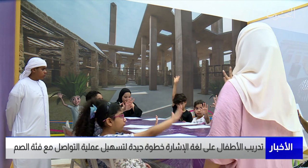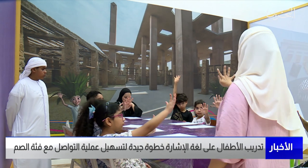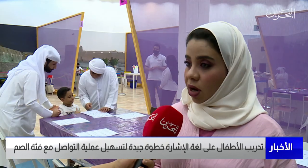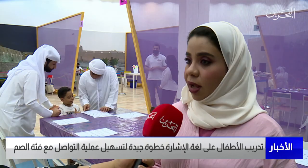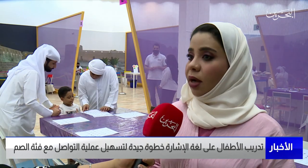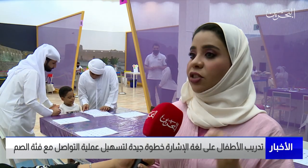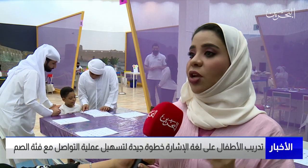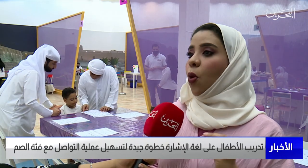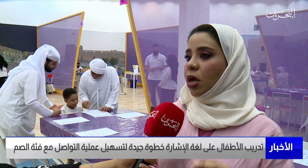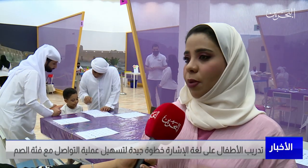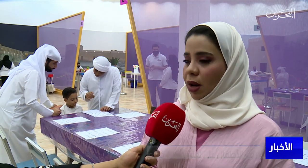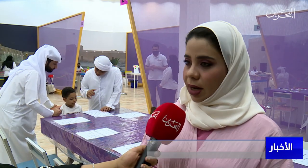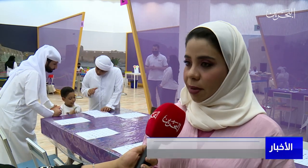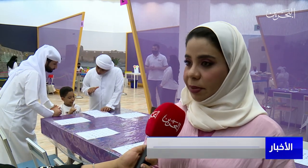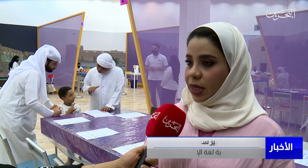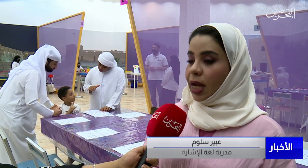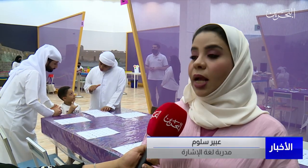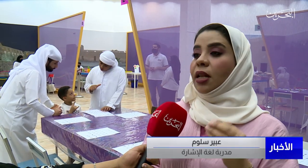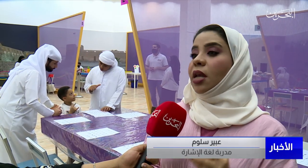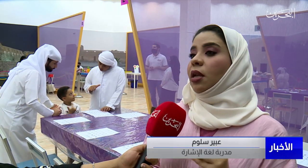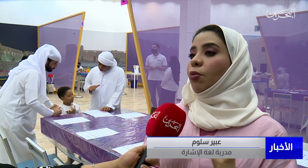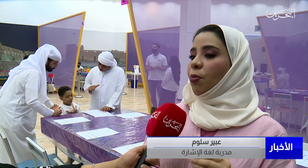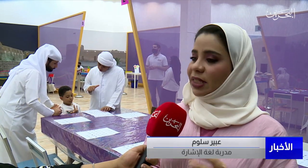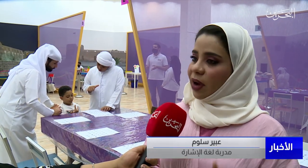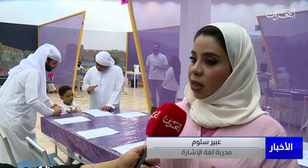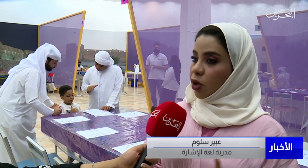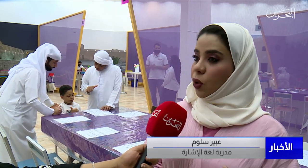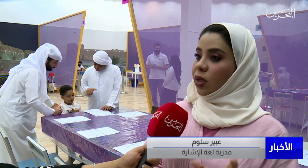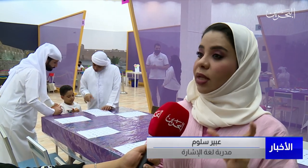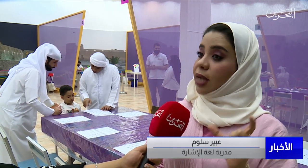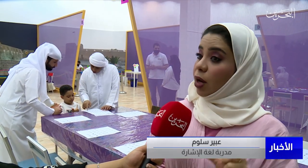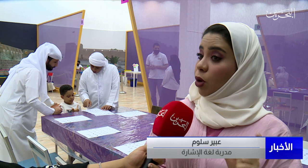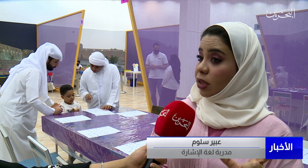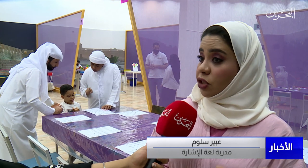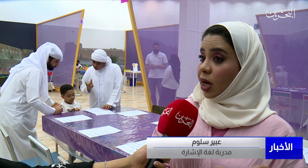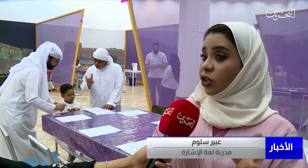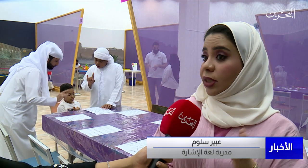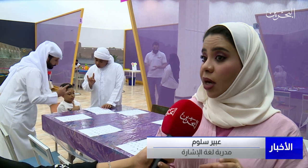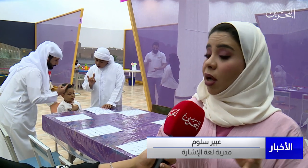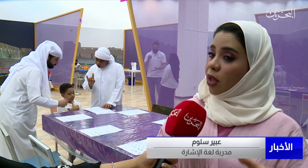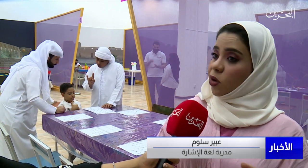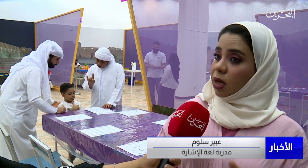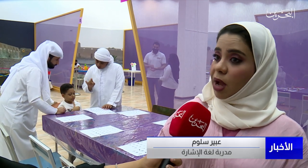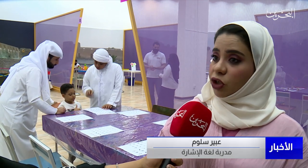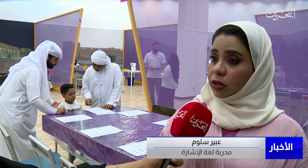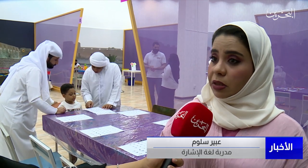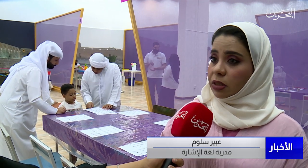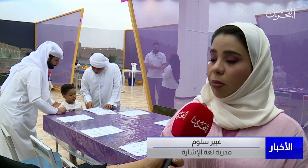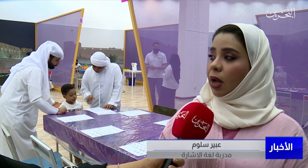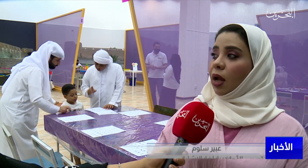الإشارة شيء وايد بالغ الأهمية، لأنه مو بس فقط يكون تعلم لغة الإشارة عشان تحقق التواصل مع أشخاص من الصم،